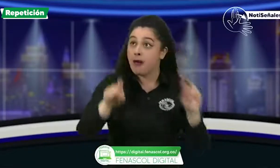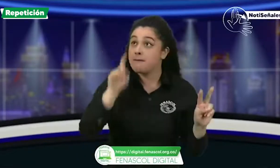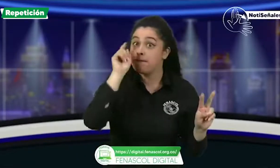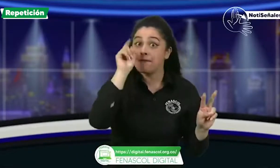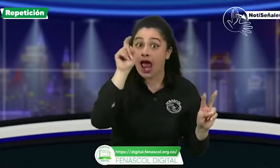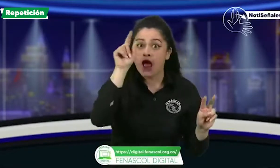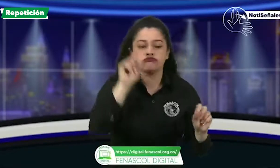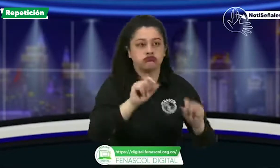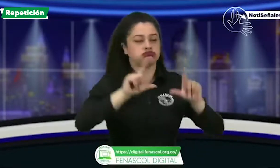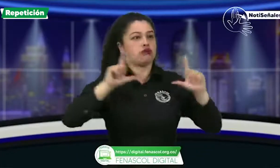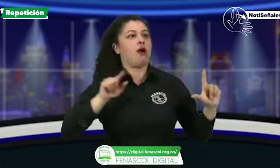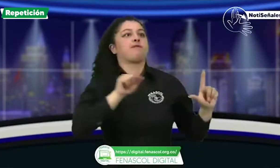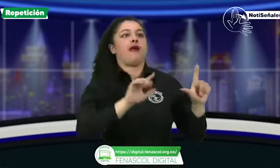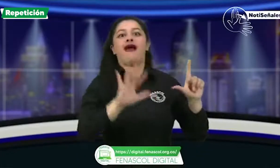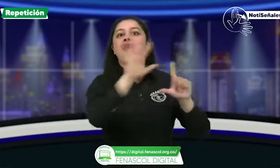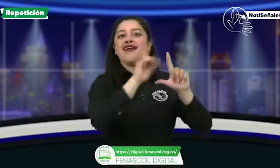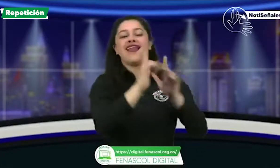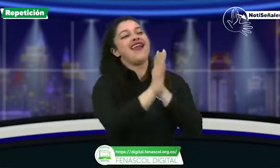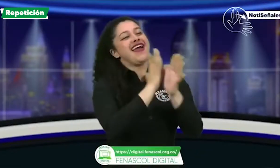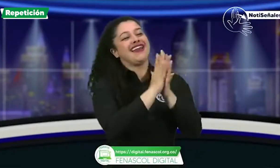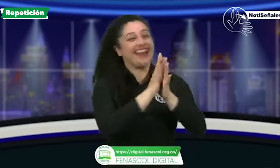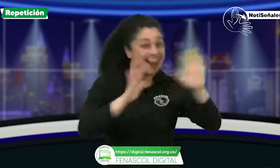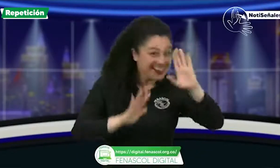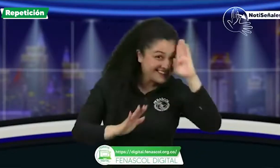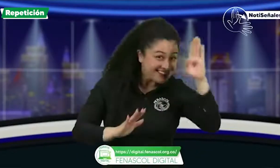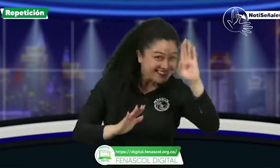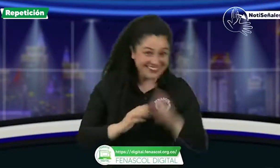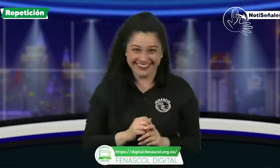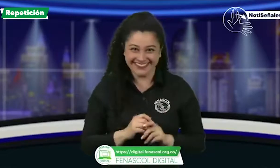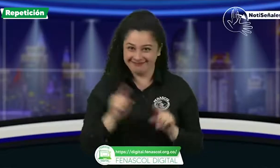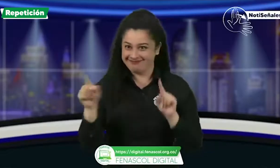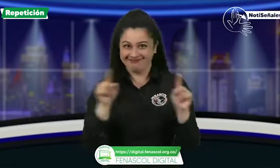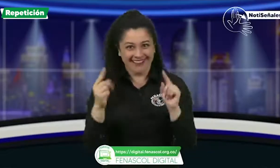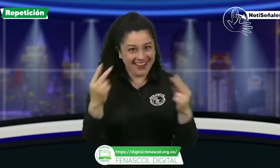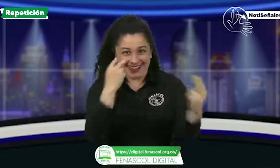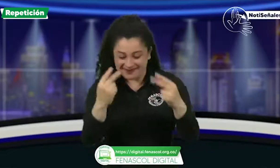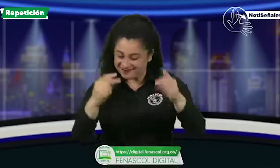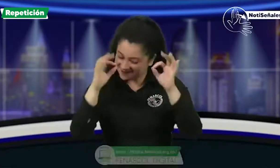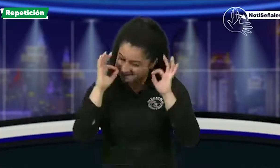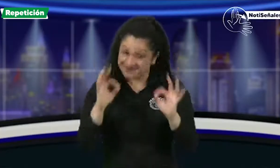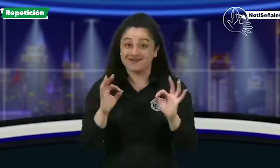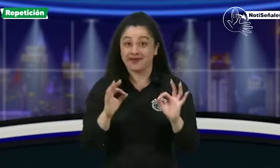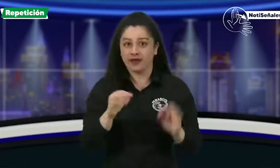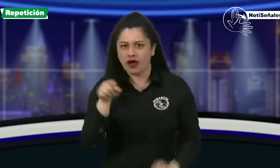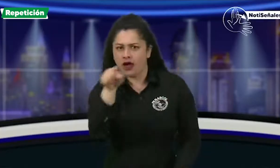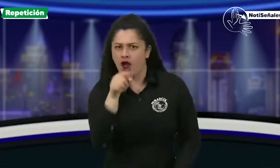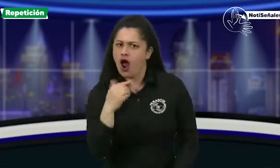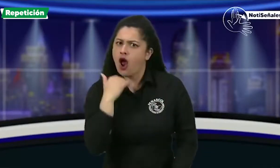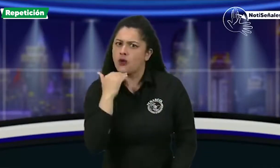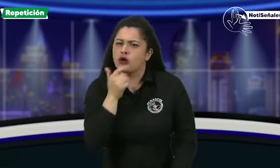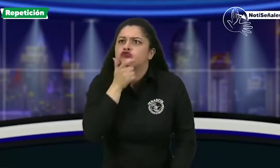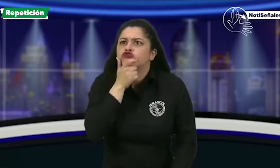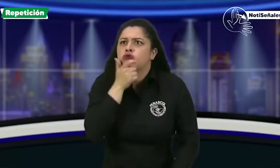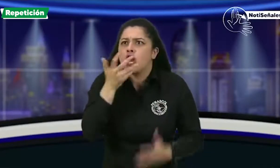tenemos y arriba ven el botón envío. Allí pueden recibir toda esta información. Un saludo para todos.